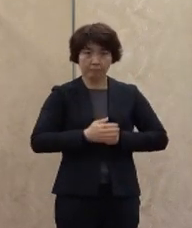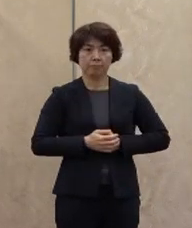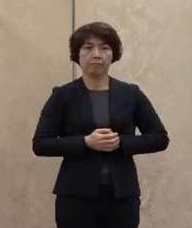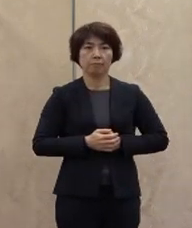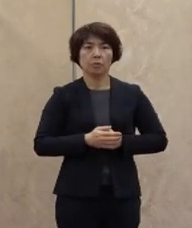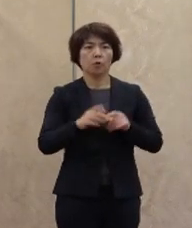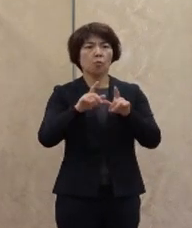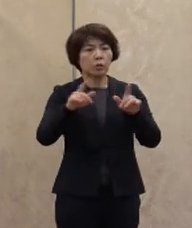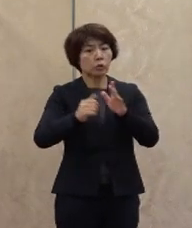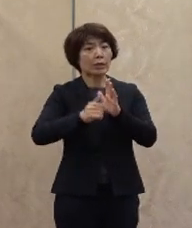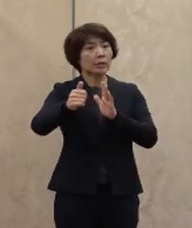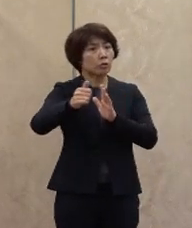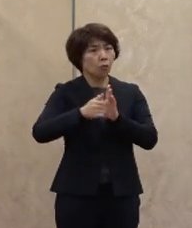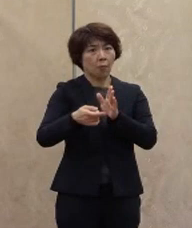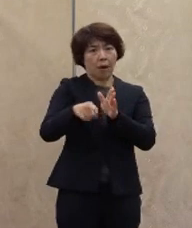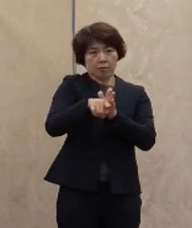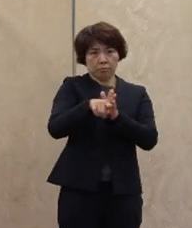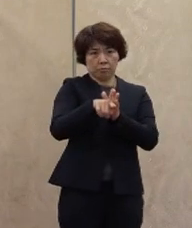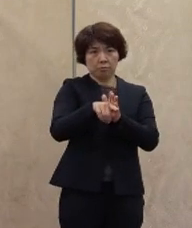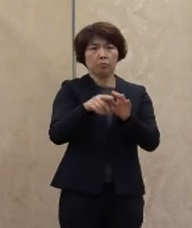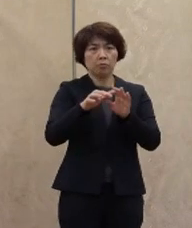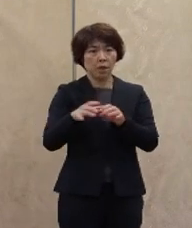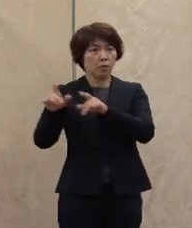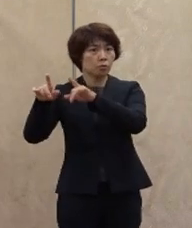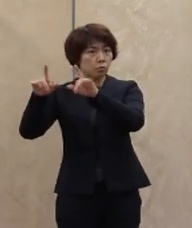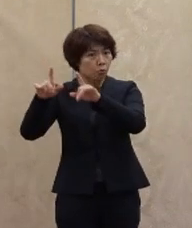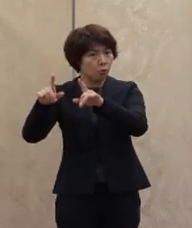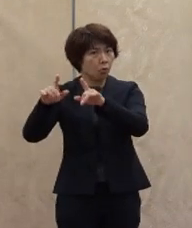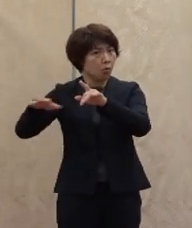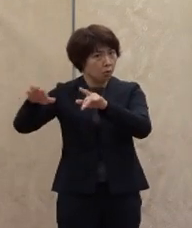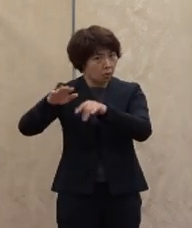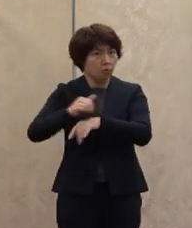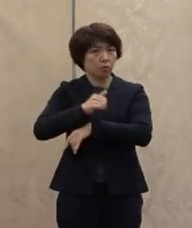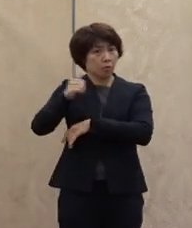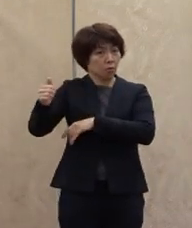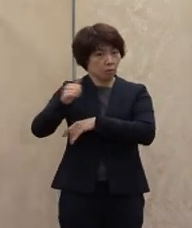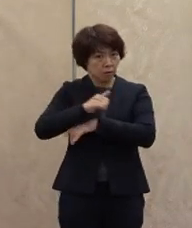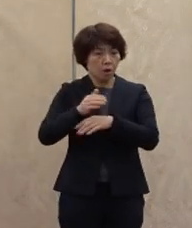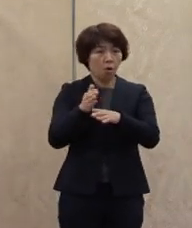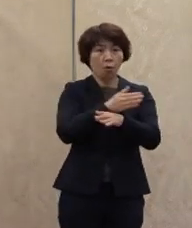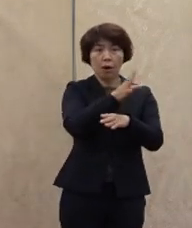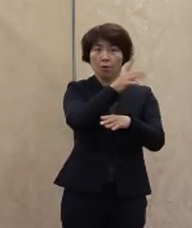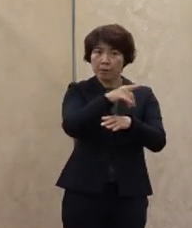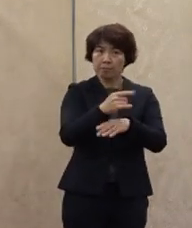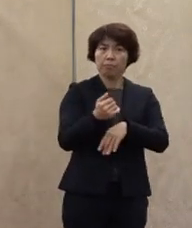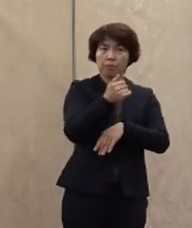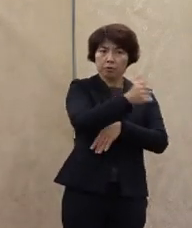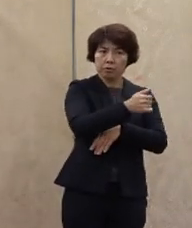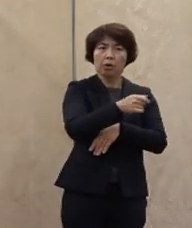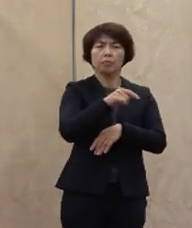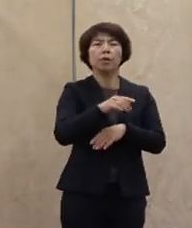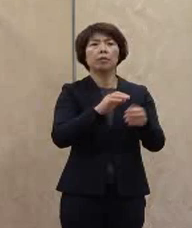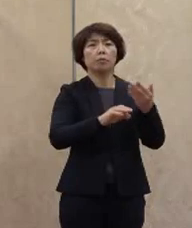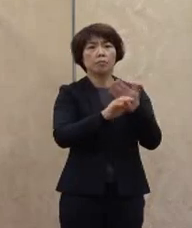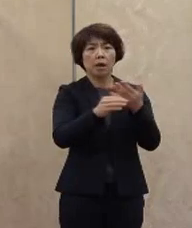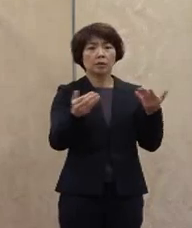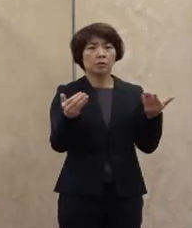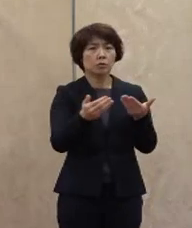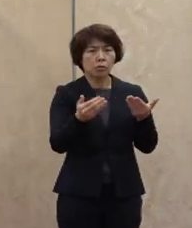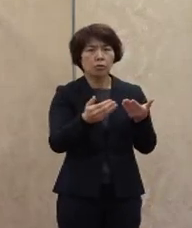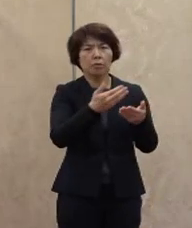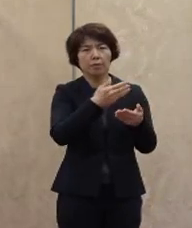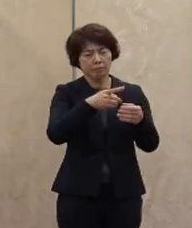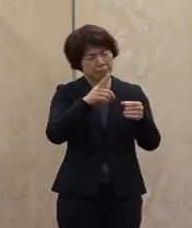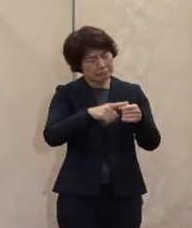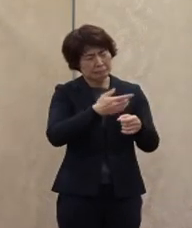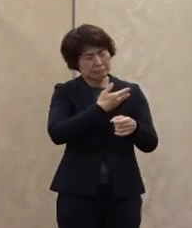これは移動も含まれますので、首都圏との往来、他府県との往来、これどうしても仕事という方もいらっしゃると思います。テレワークをこの後